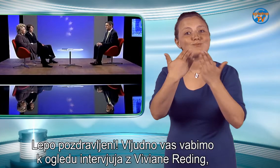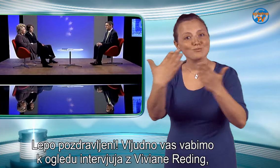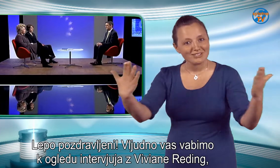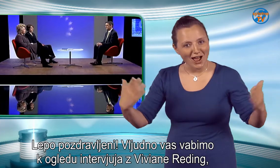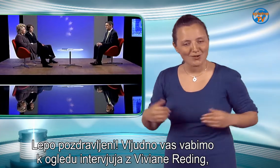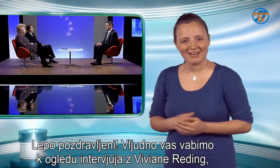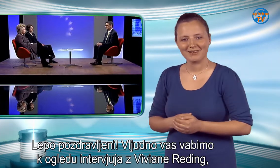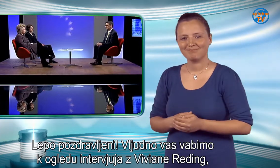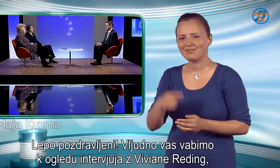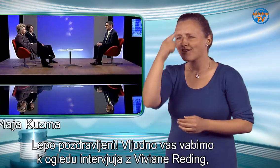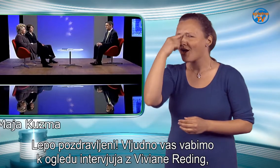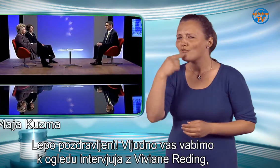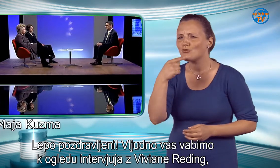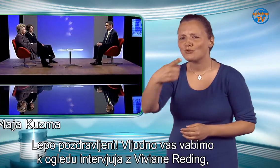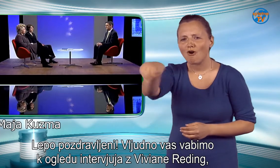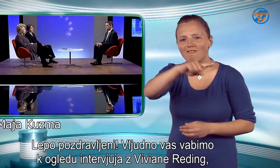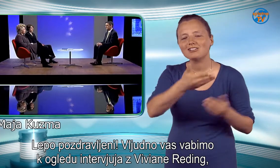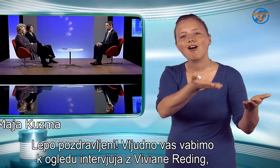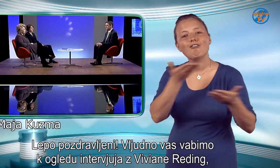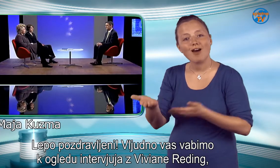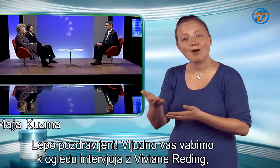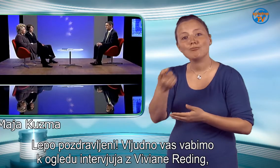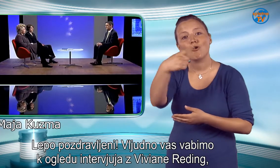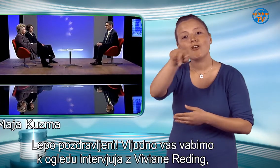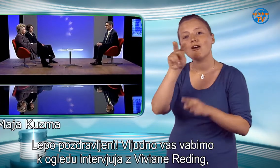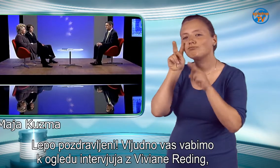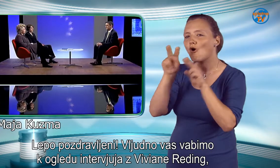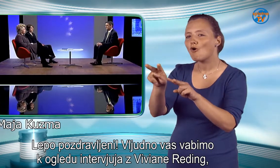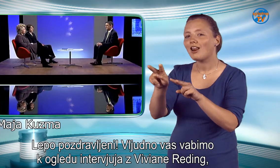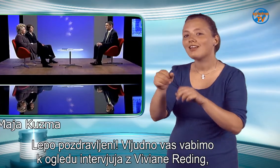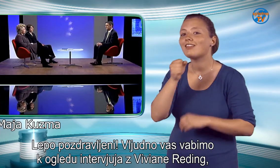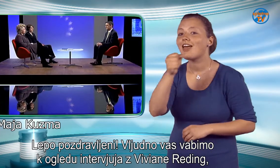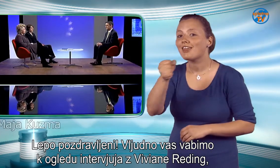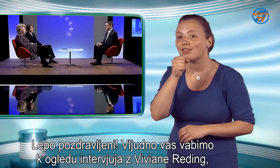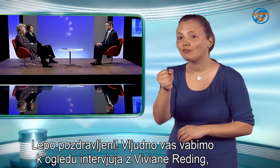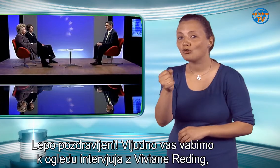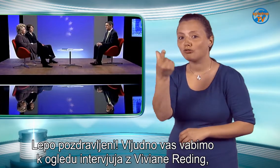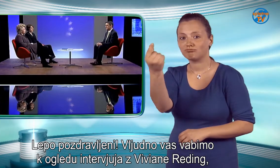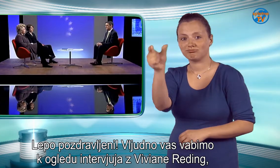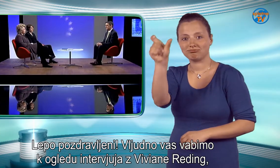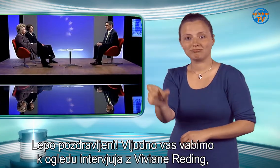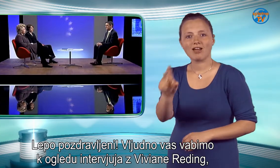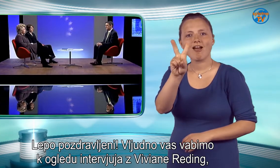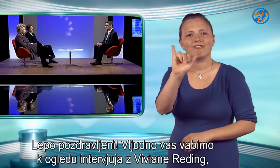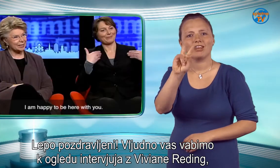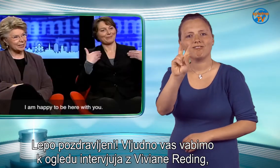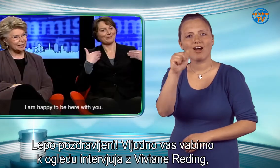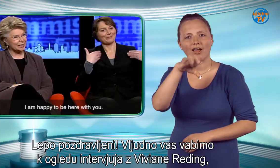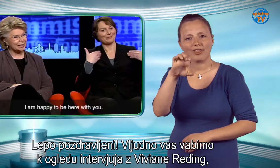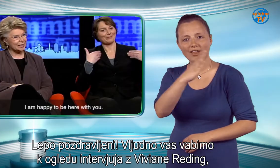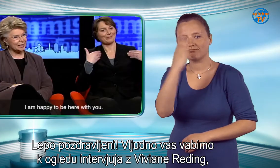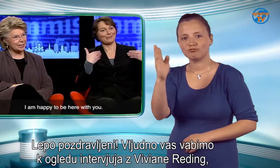Lepo pozdravljeni. Vljudno vas vabimo k ogledu intervjuja z Vivian Reding, podpredsednico